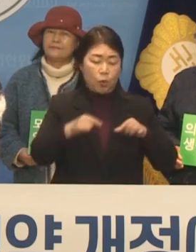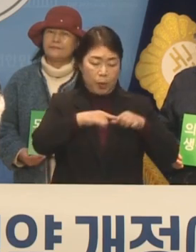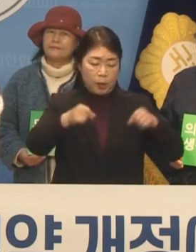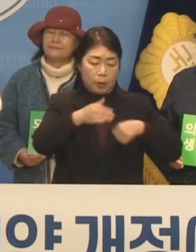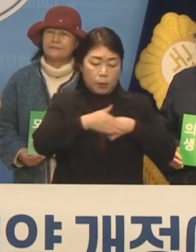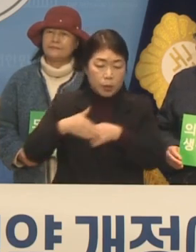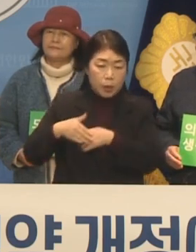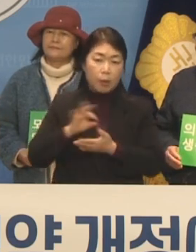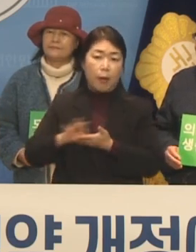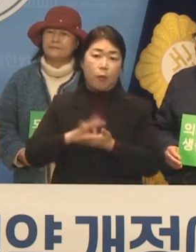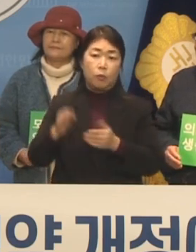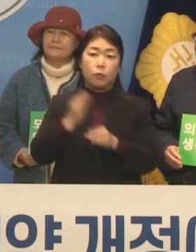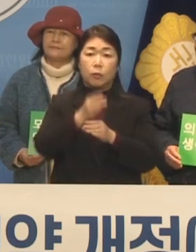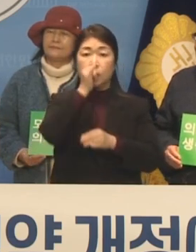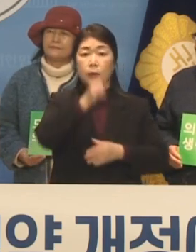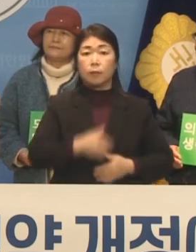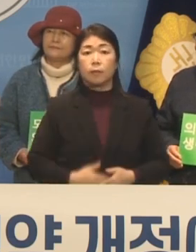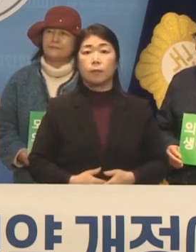사용하고 있습니다.